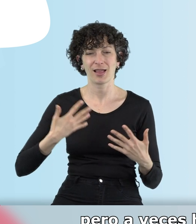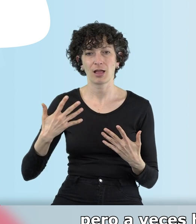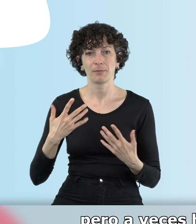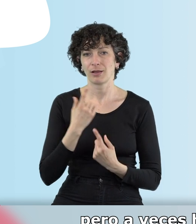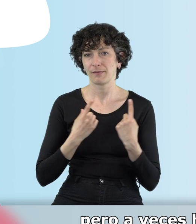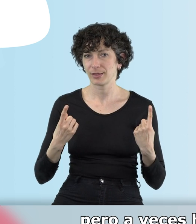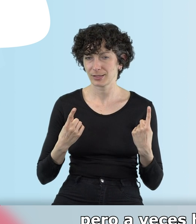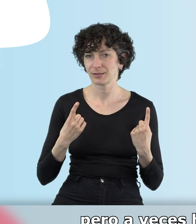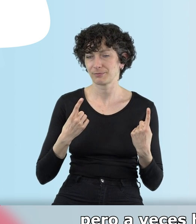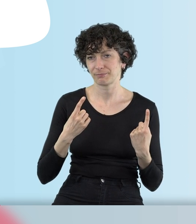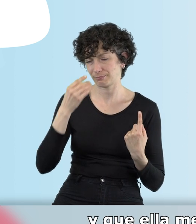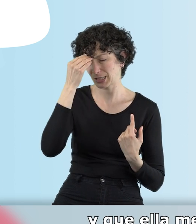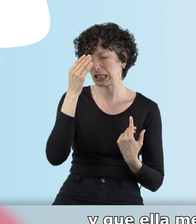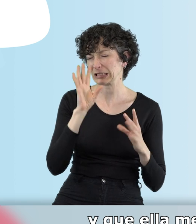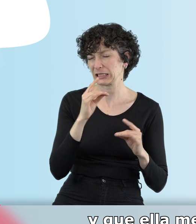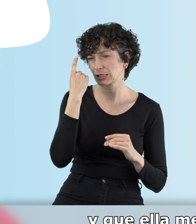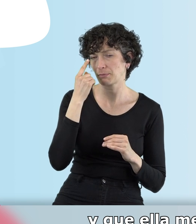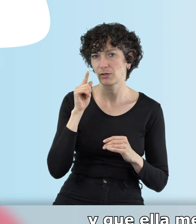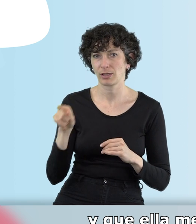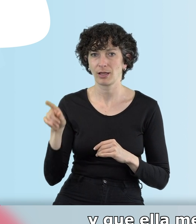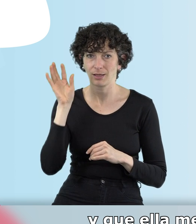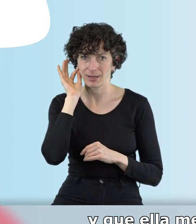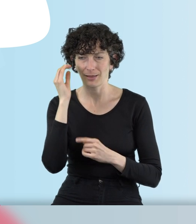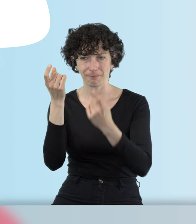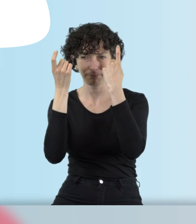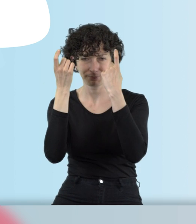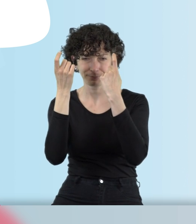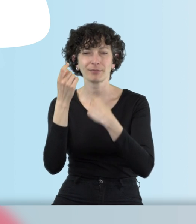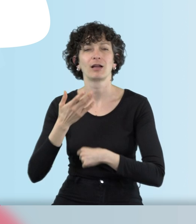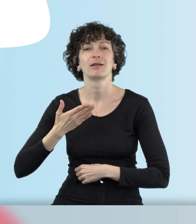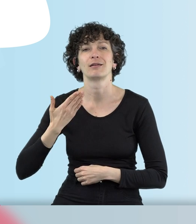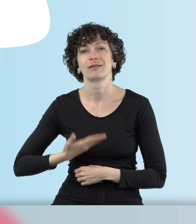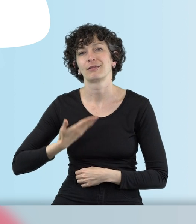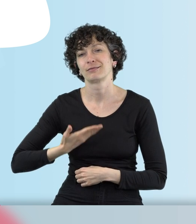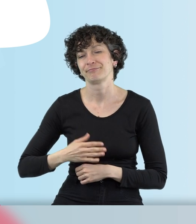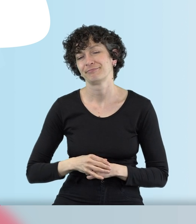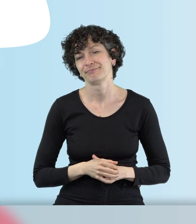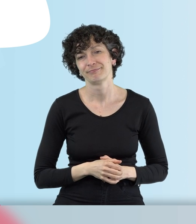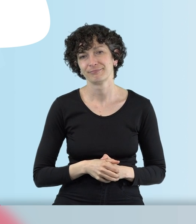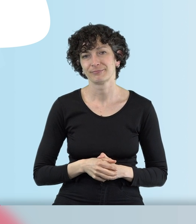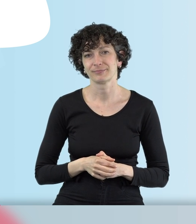cosas que tomas por sentado y que ella me enseña que son importantes.